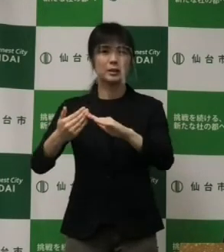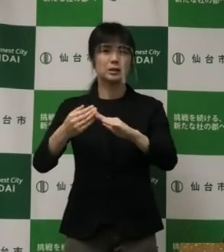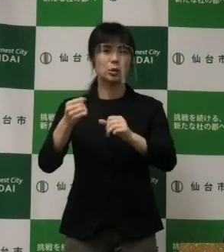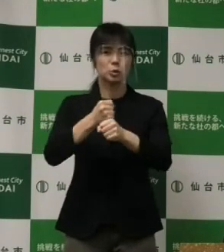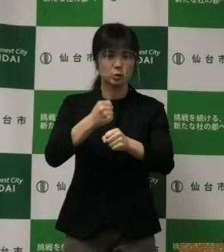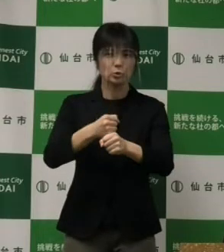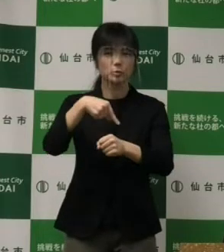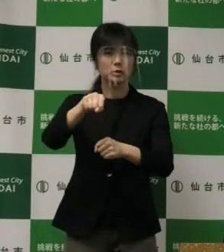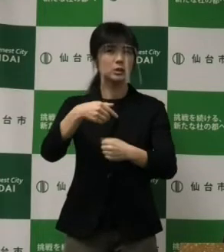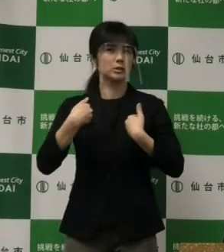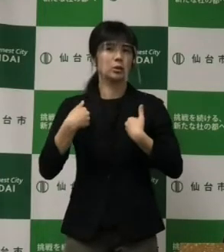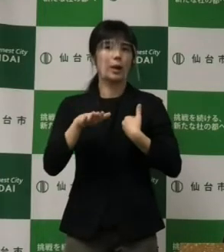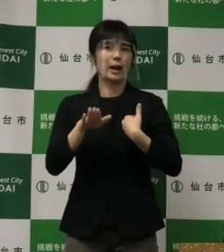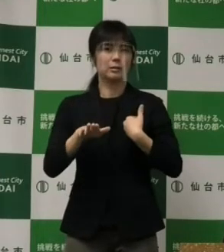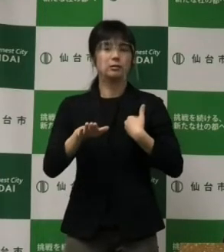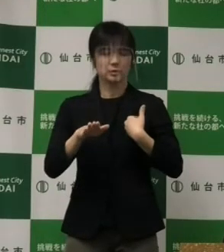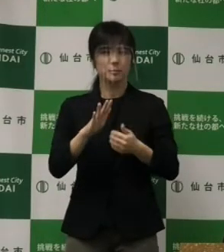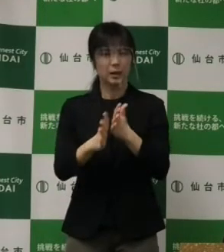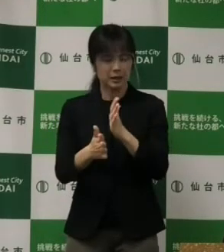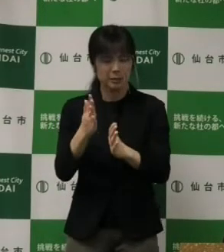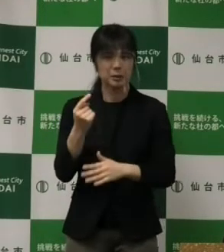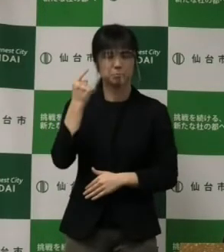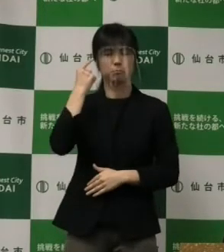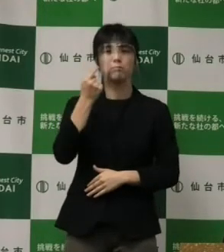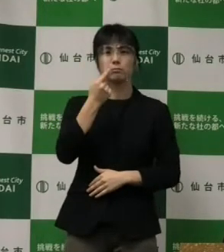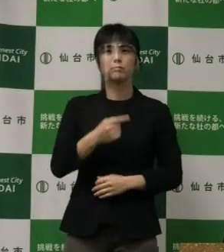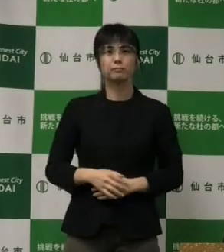思いは強く持ったところです。